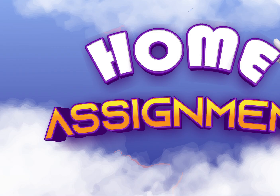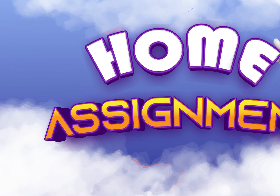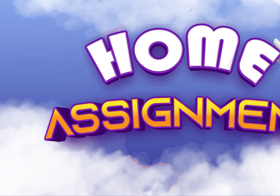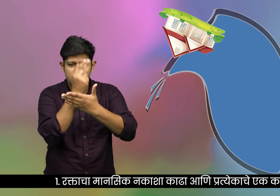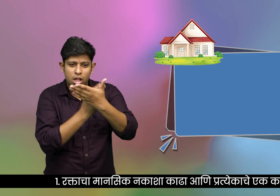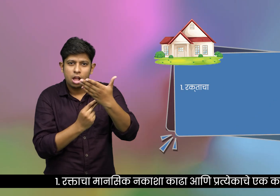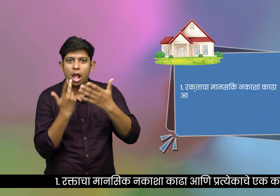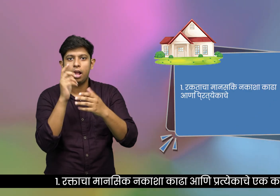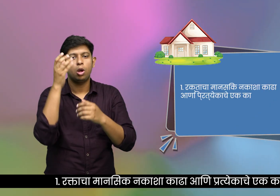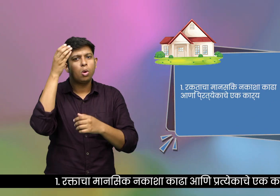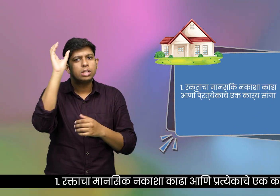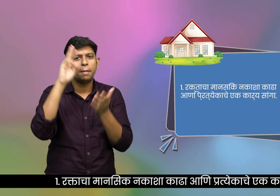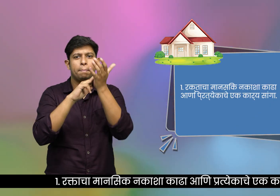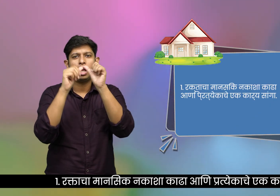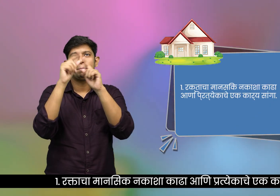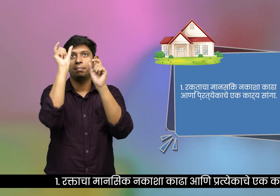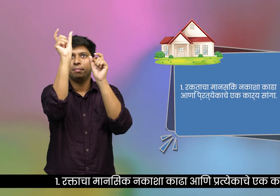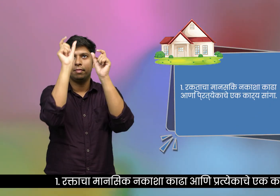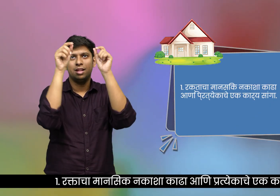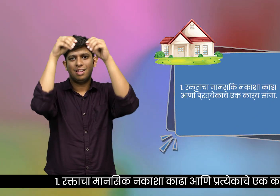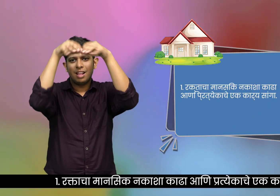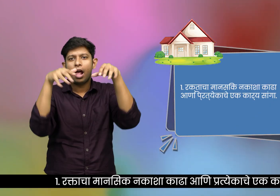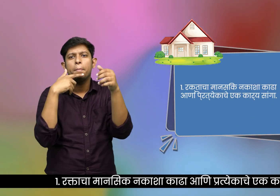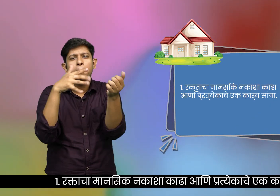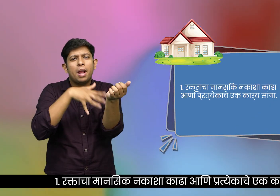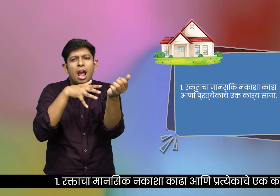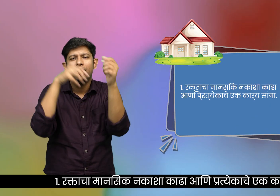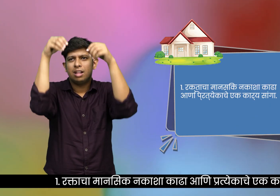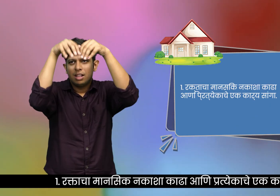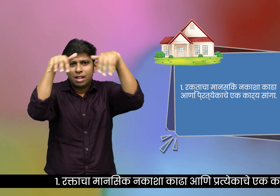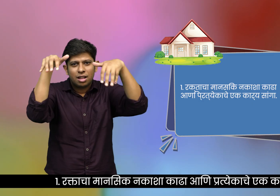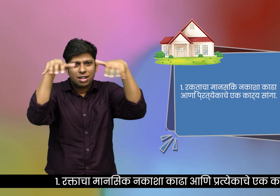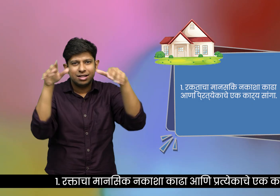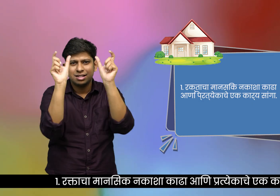रक्ताचा मानसिक नकाशा काढा आणि प्रत्येकाचे एक कार्य सांगा.